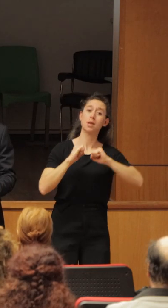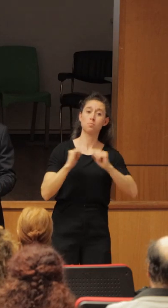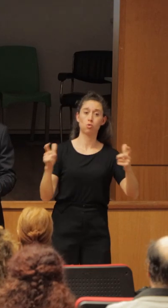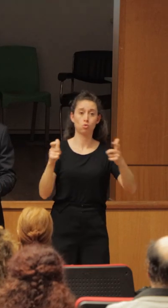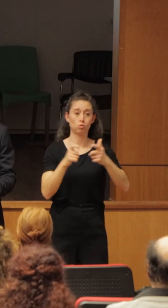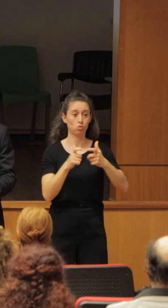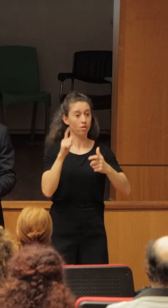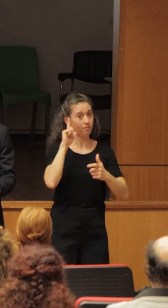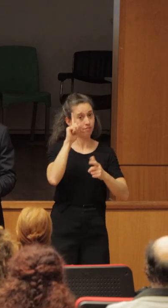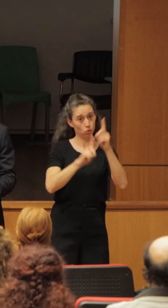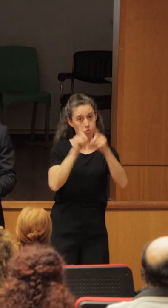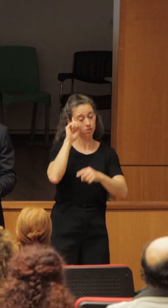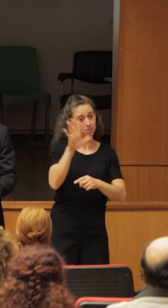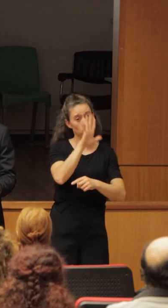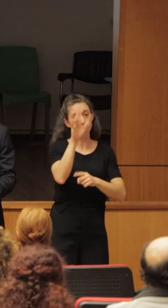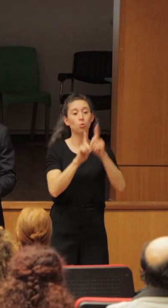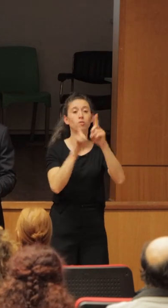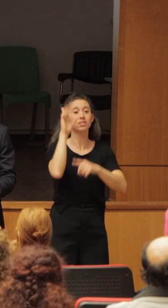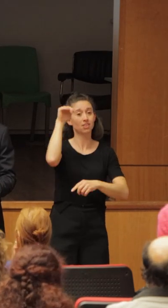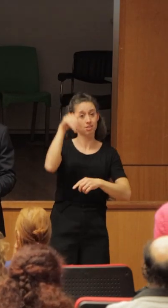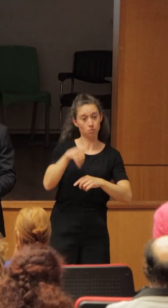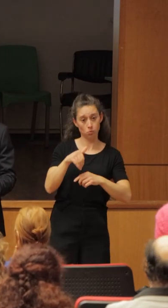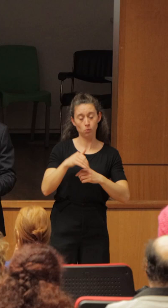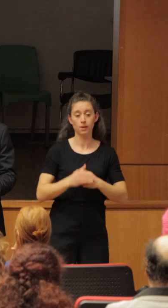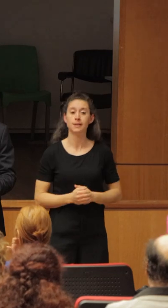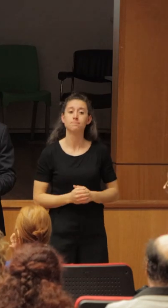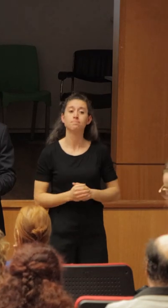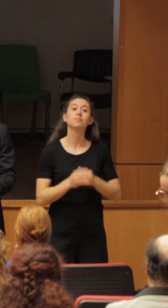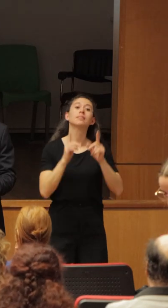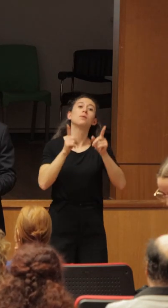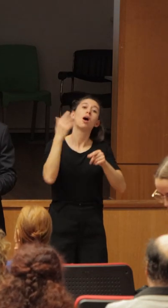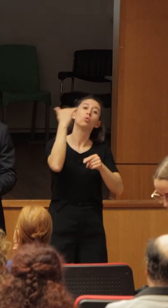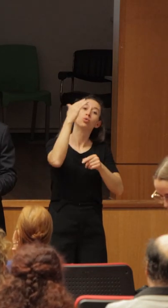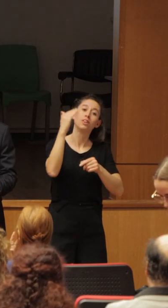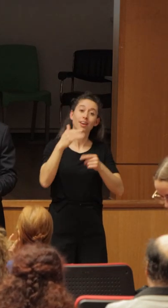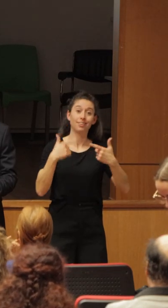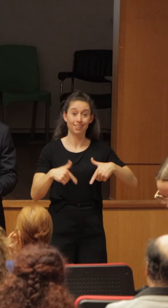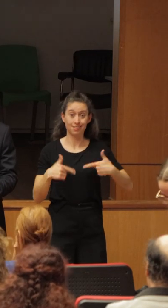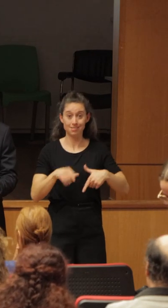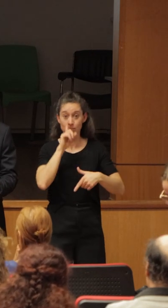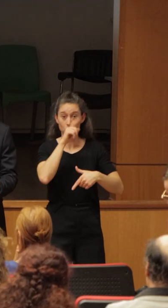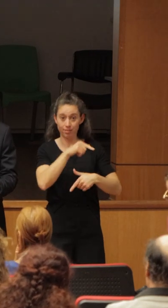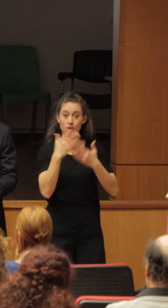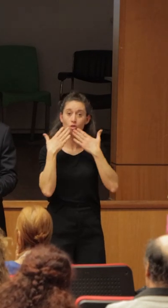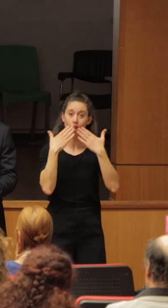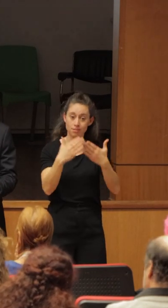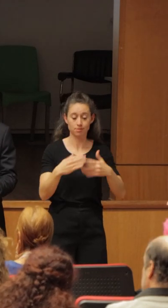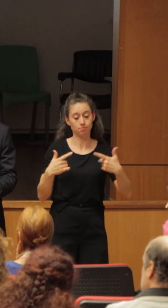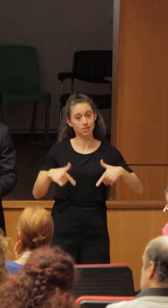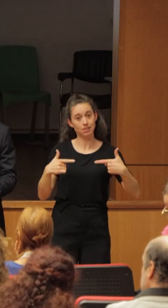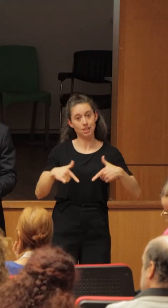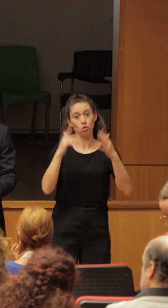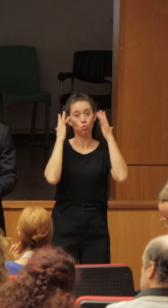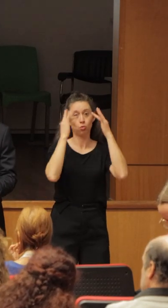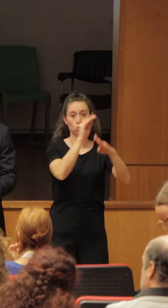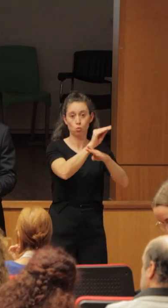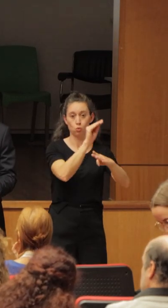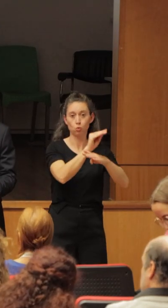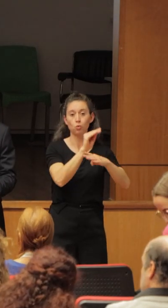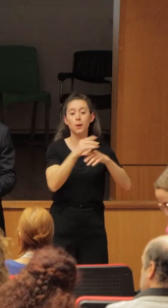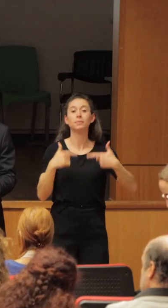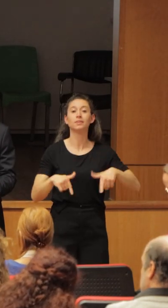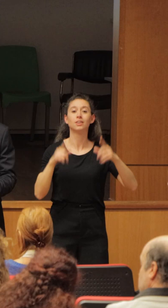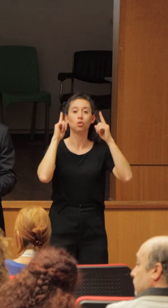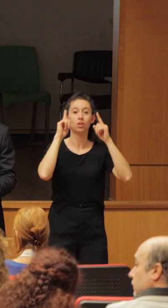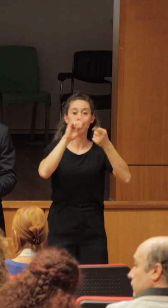de la Facultad de Psicología de la Universidad de la República, autoridades de dependencia de Montevideo, Ministerio de Educación y Cultura,